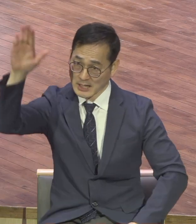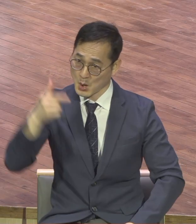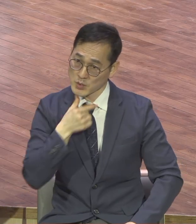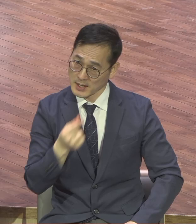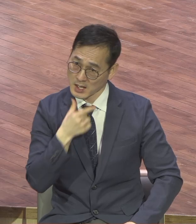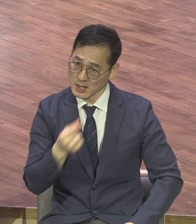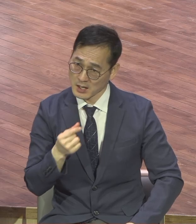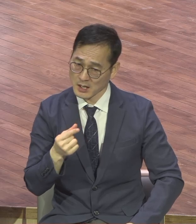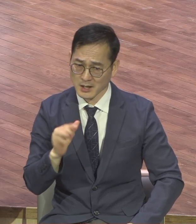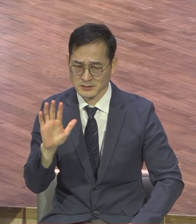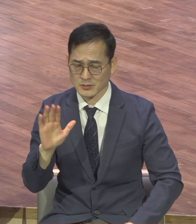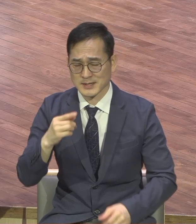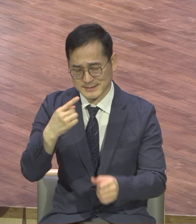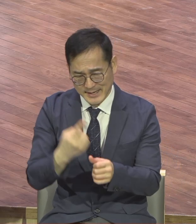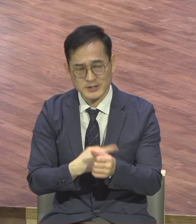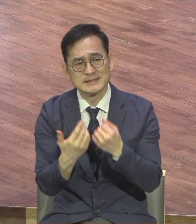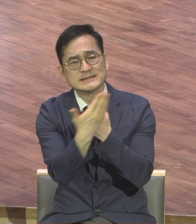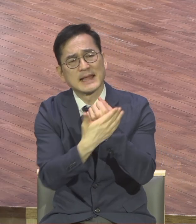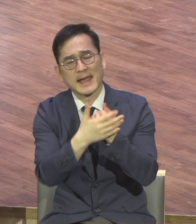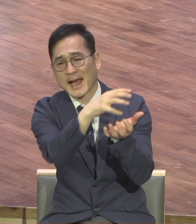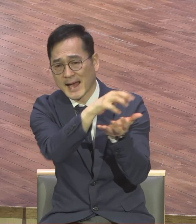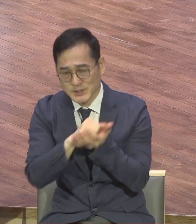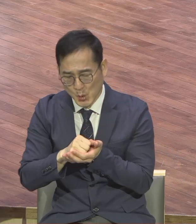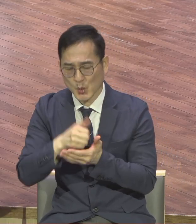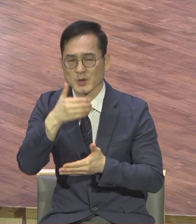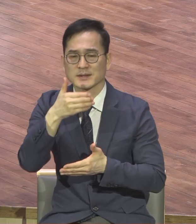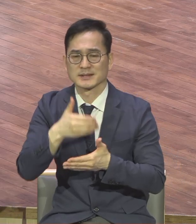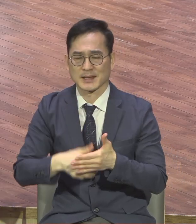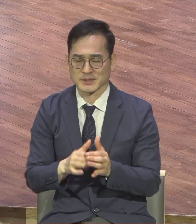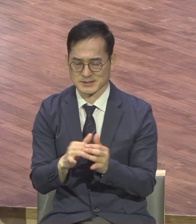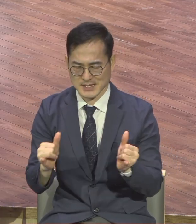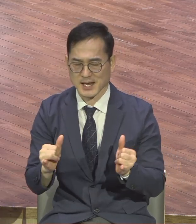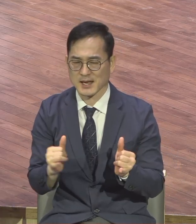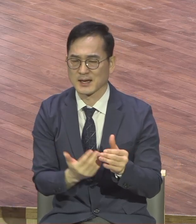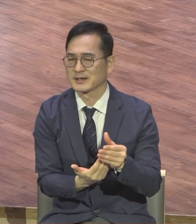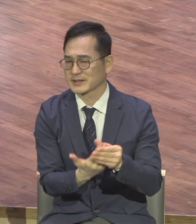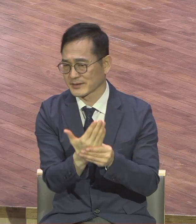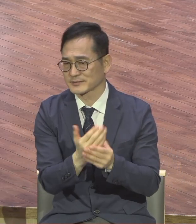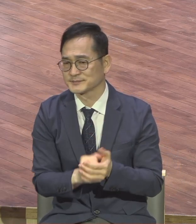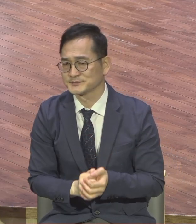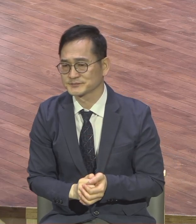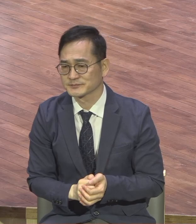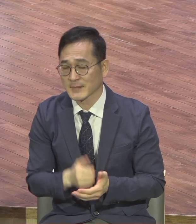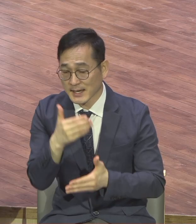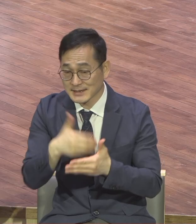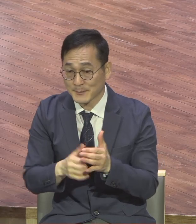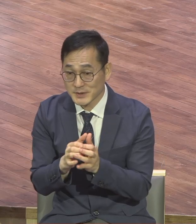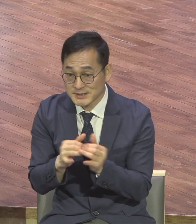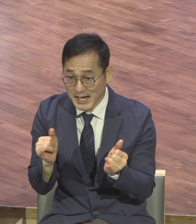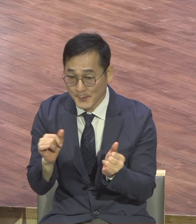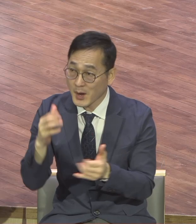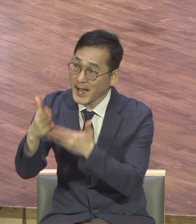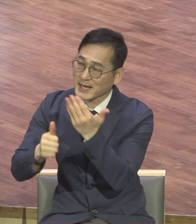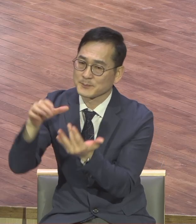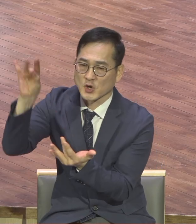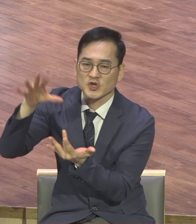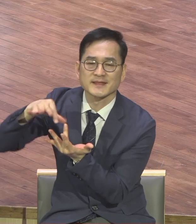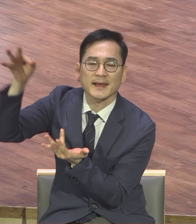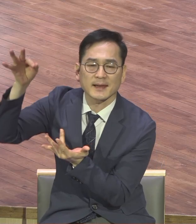택하심을 따라 남은 자가 있느니라. 남은 자의 특징이 뭐냐? 하나님의 택함이시야